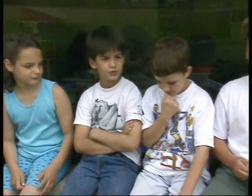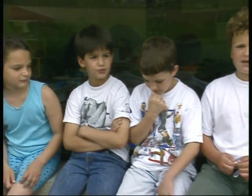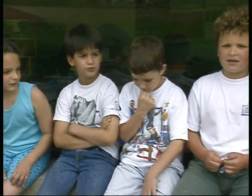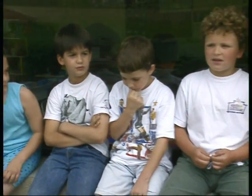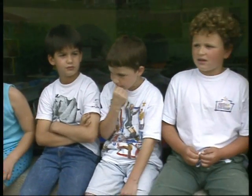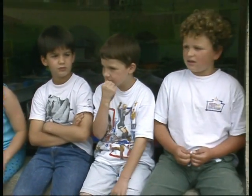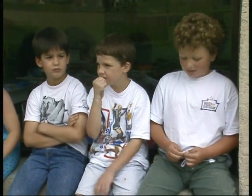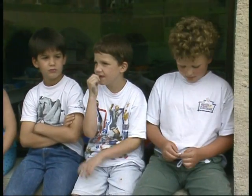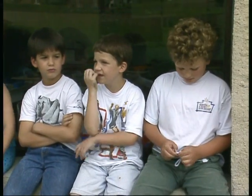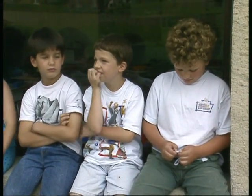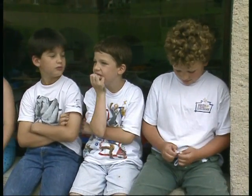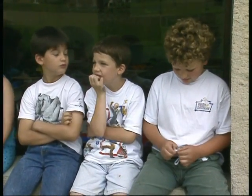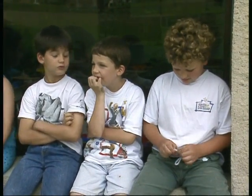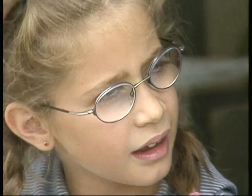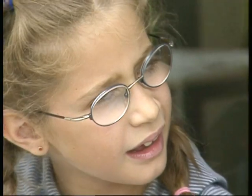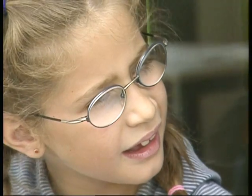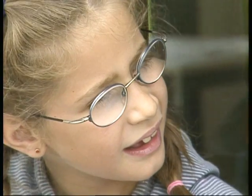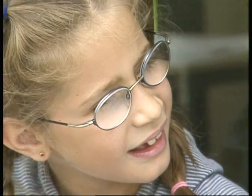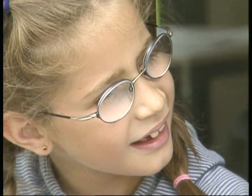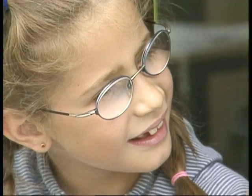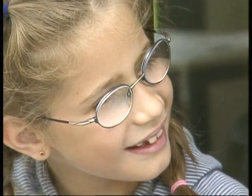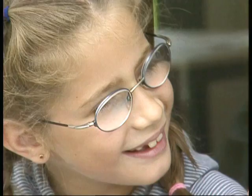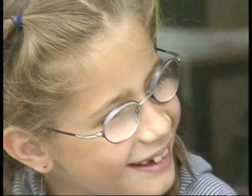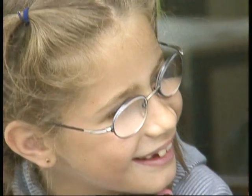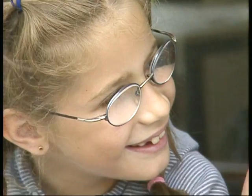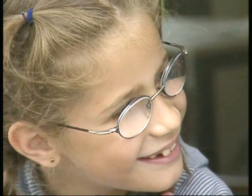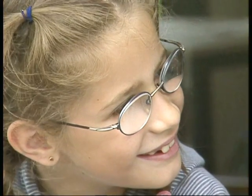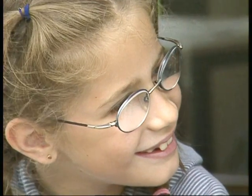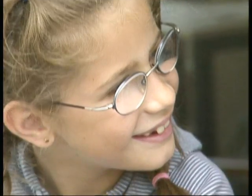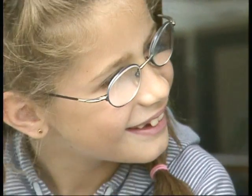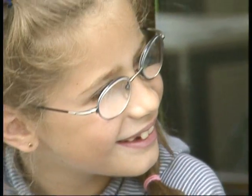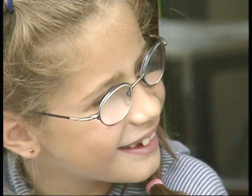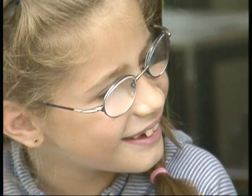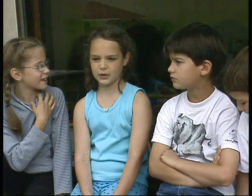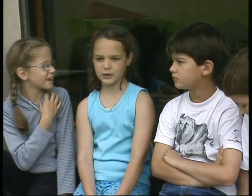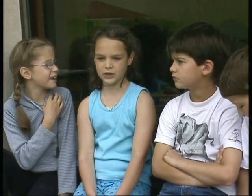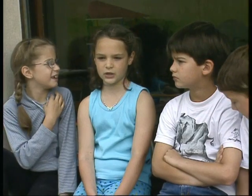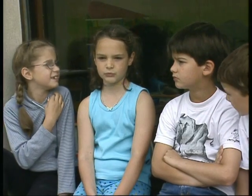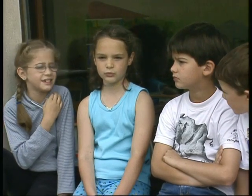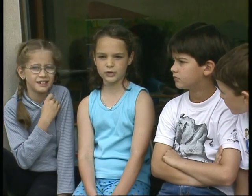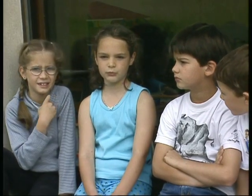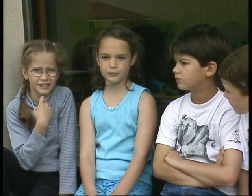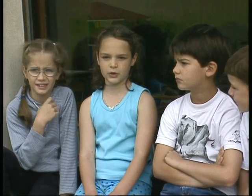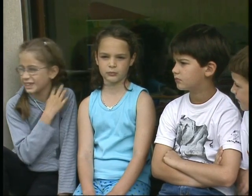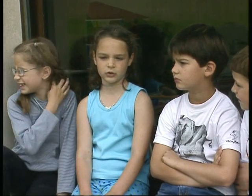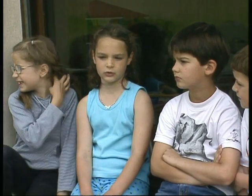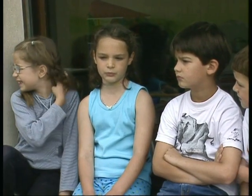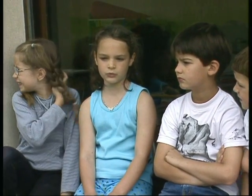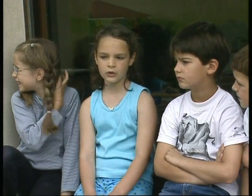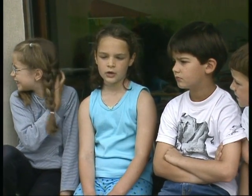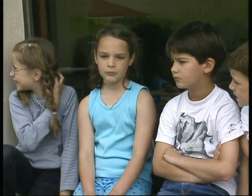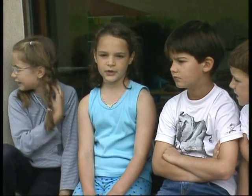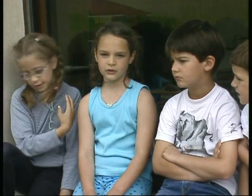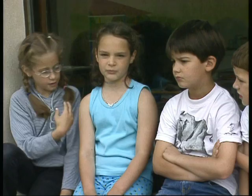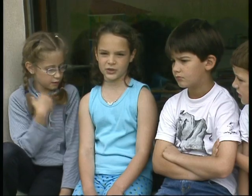jouer. Ouais. Et puis aussi, ouais, moi je pensais qu'il pouvait pas parler comme nous, il pouvait pas comprendre comme